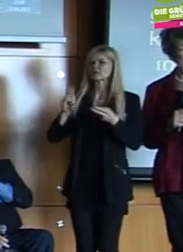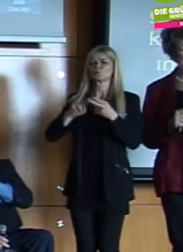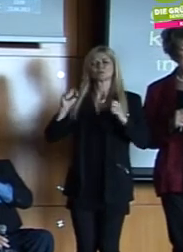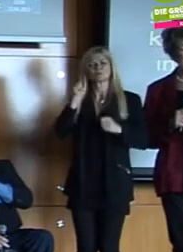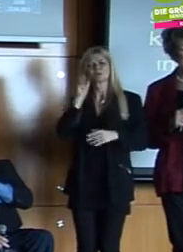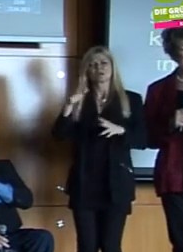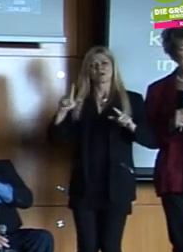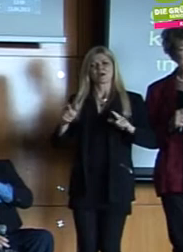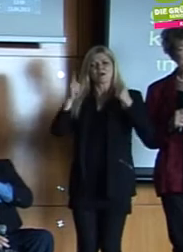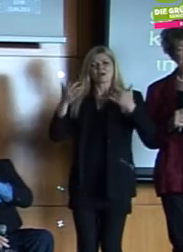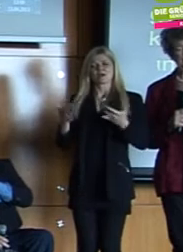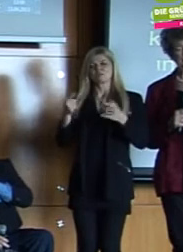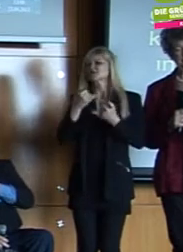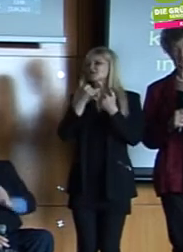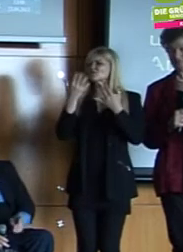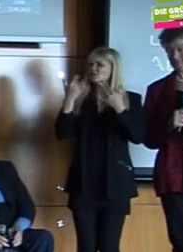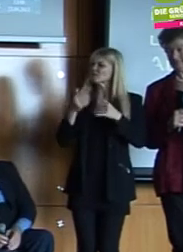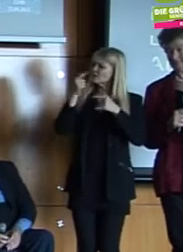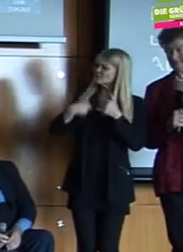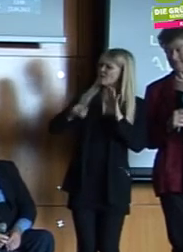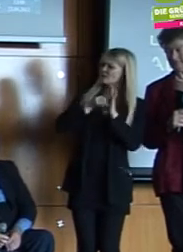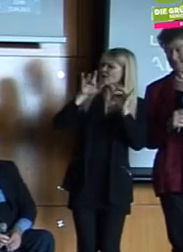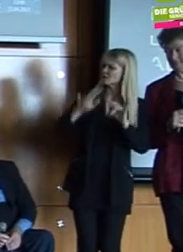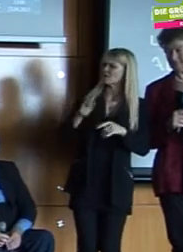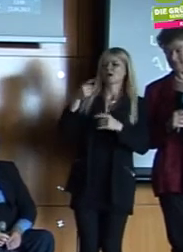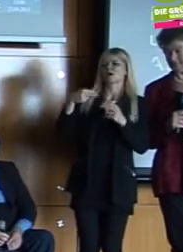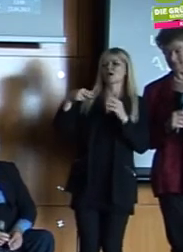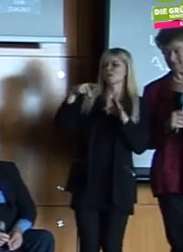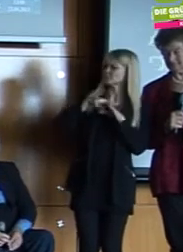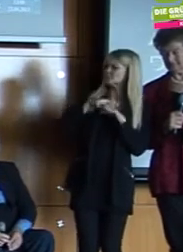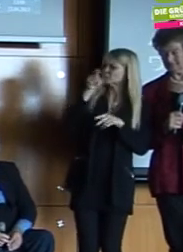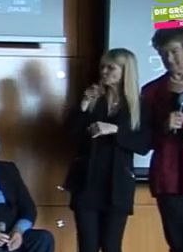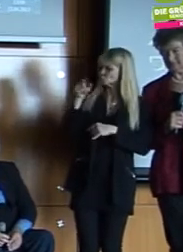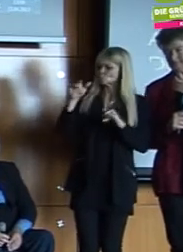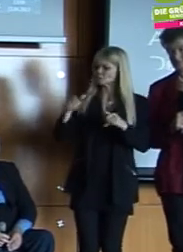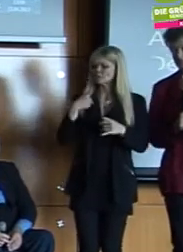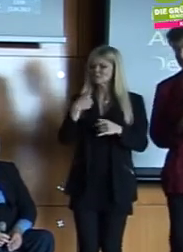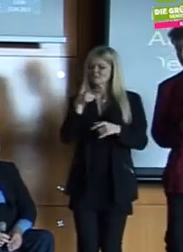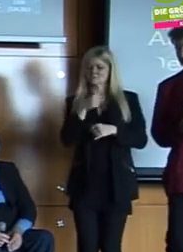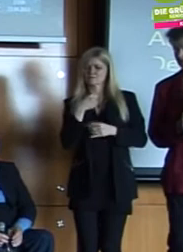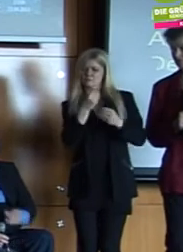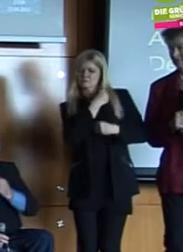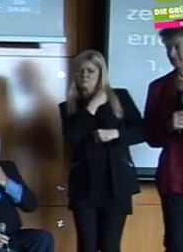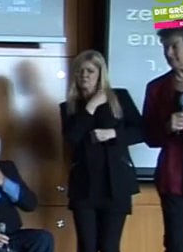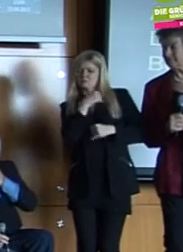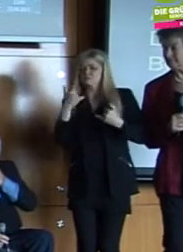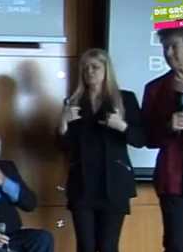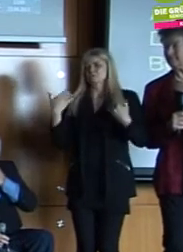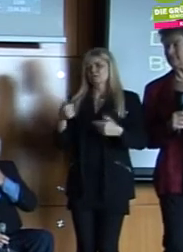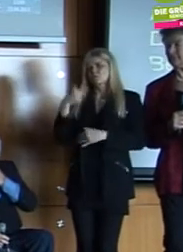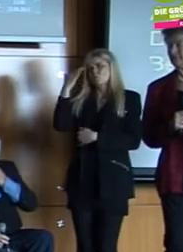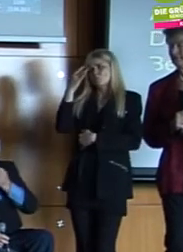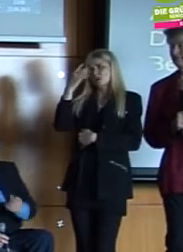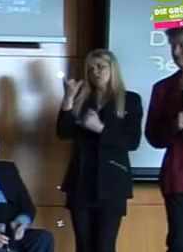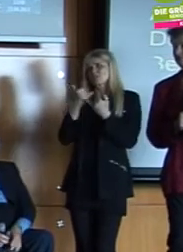von Nachteilen, die behinderten Menschen haben, versucht, ein paar Punkte zu überlegen, die ich heute in aller